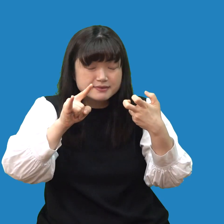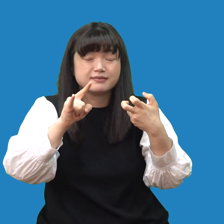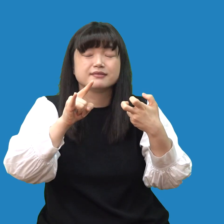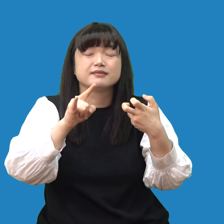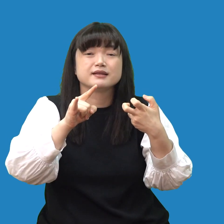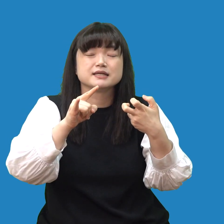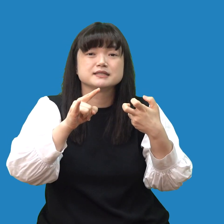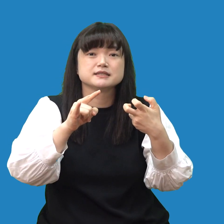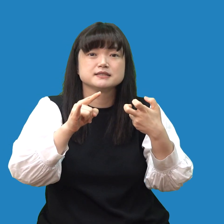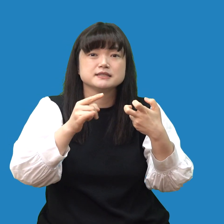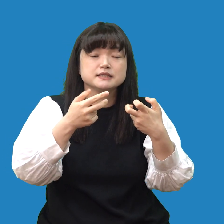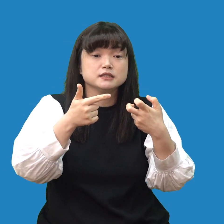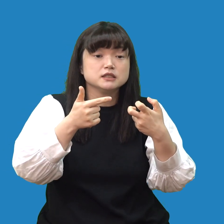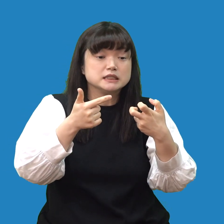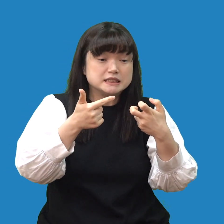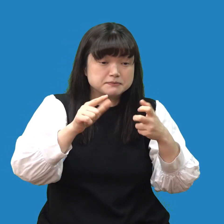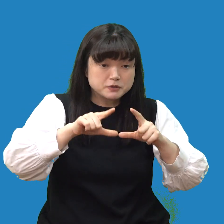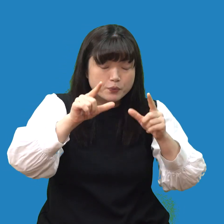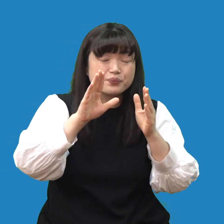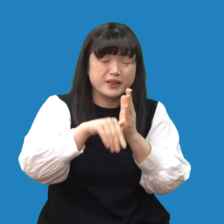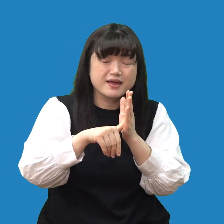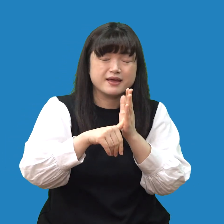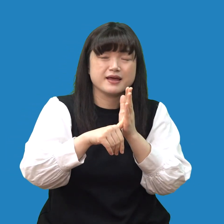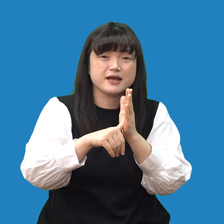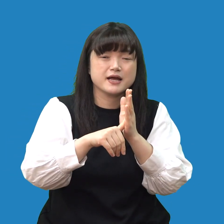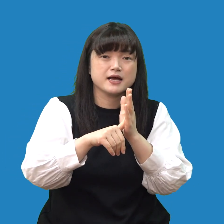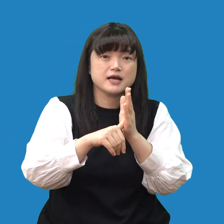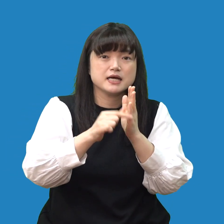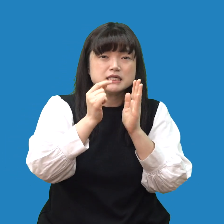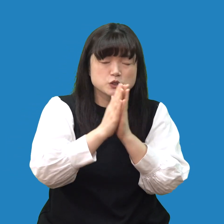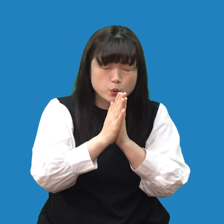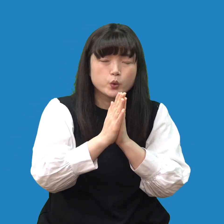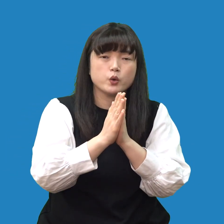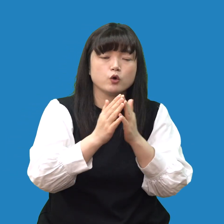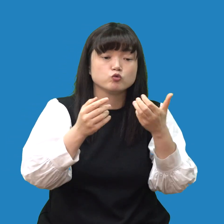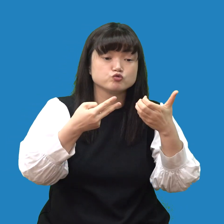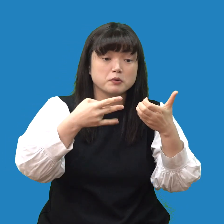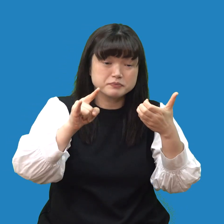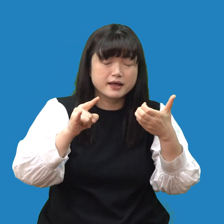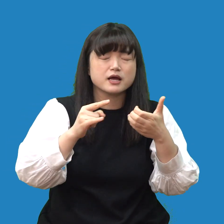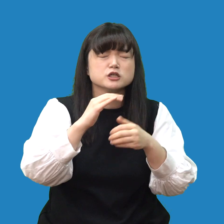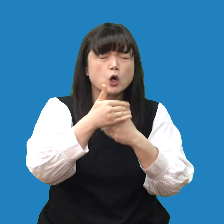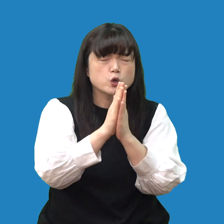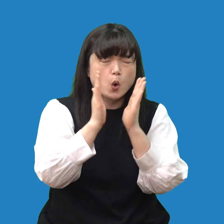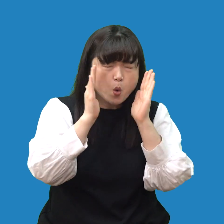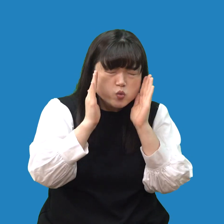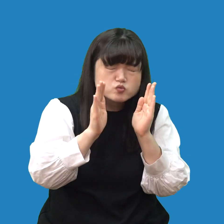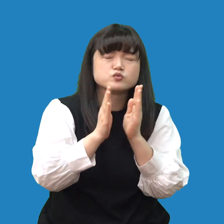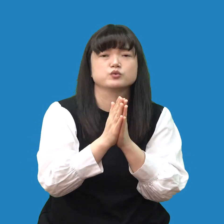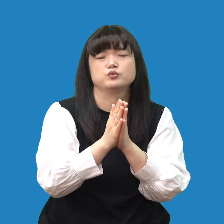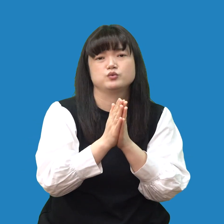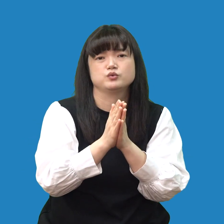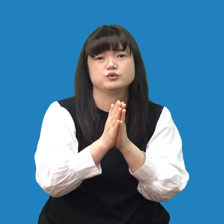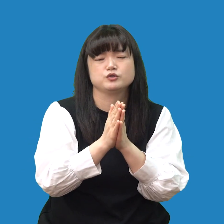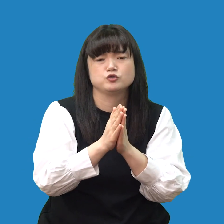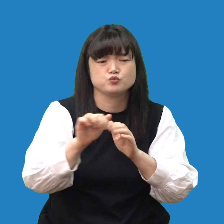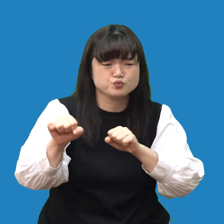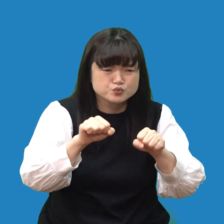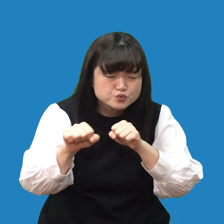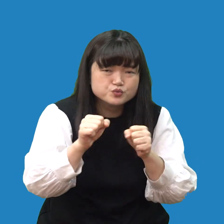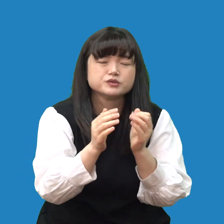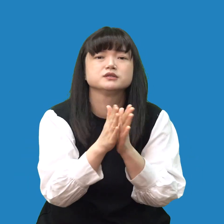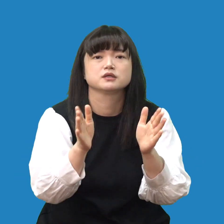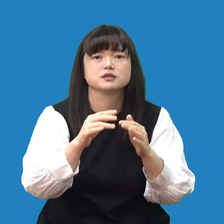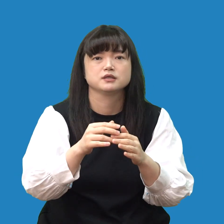기도운동, 80년대에 일어났던 말씀운동, 90년대에 선교운동의 결과입니다. 그